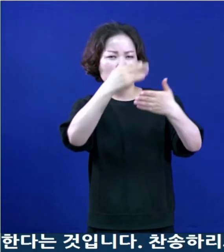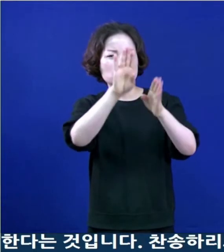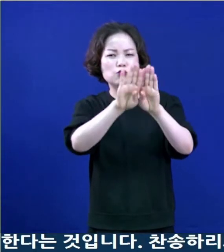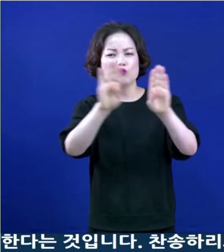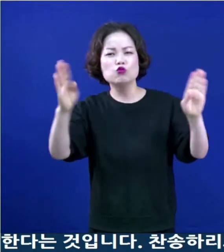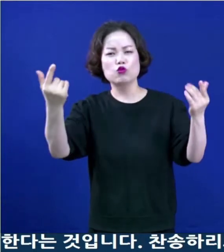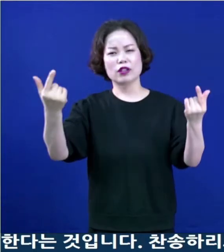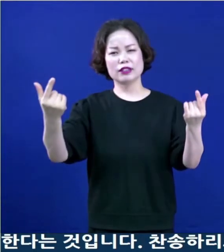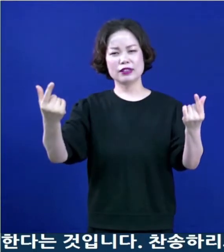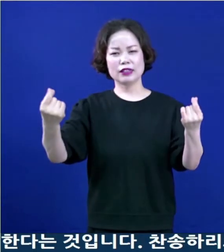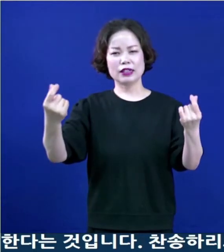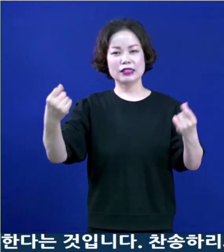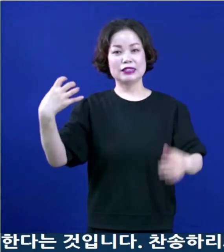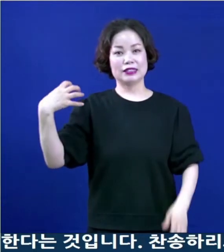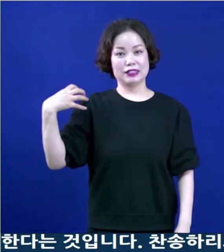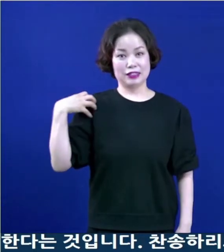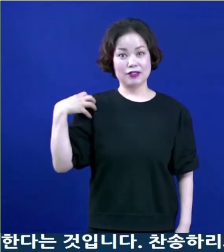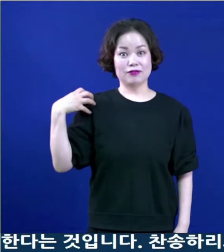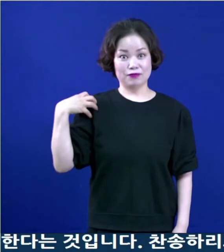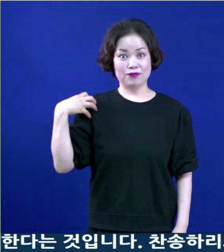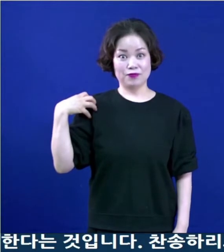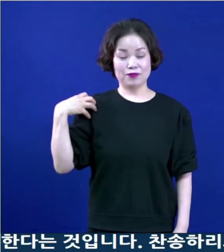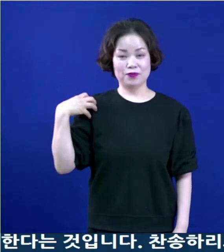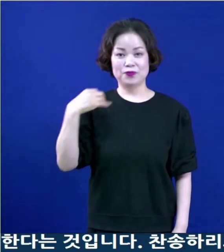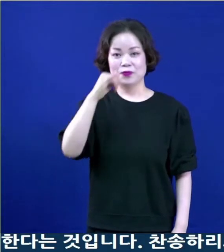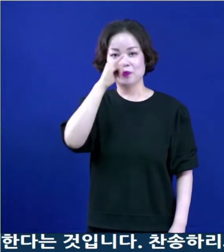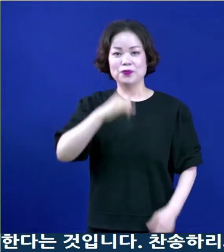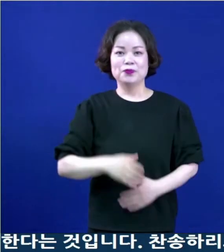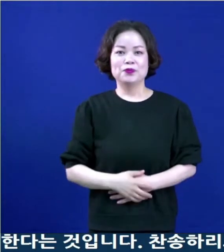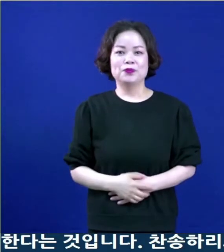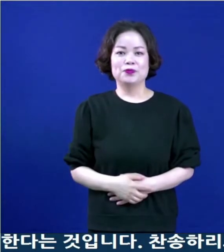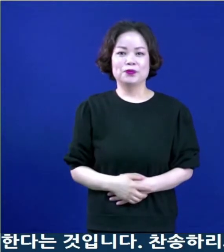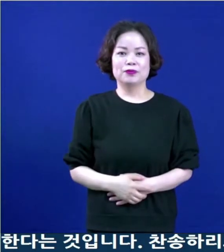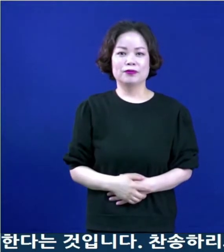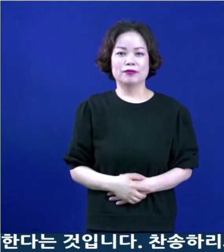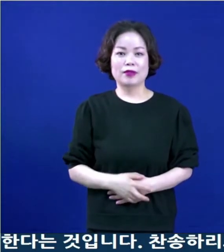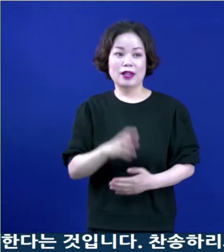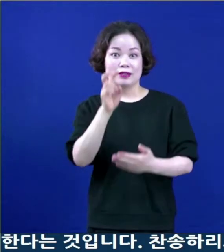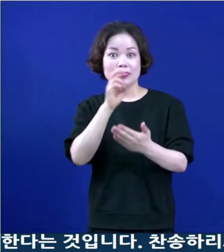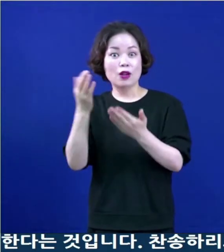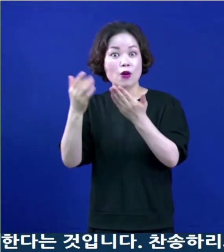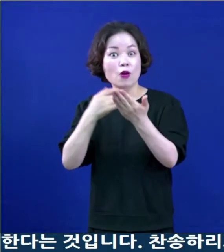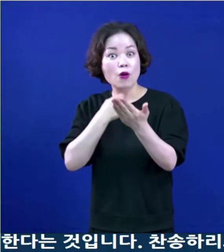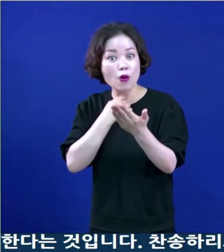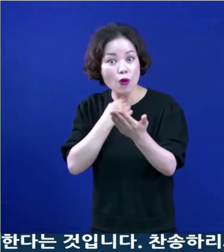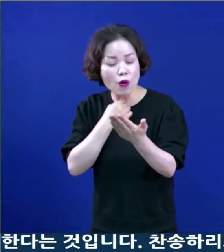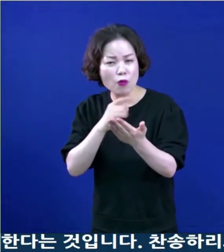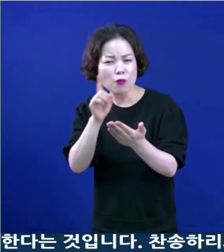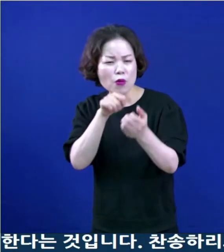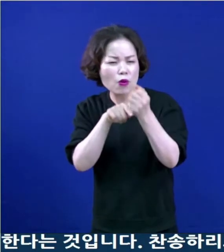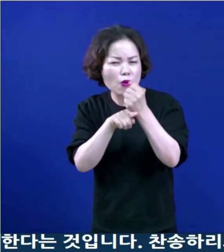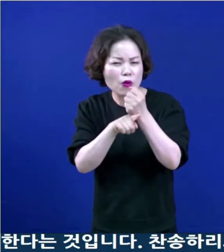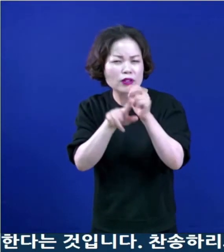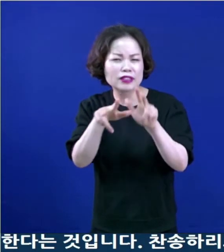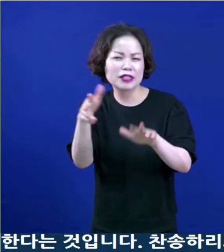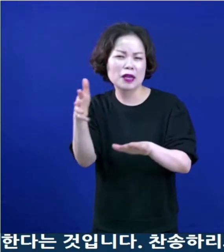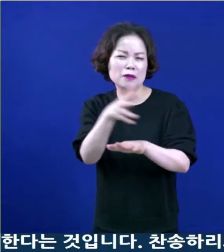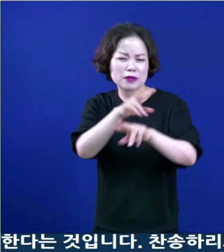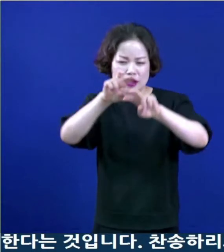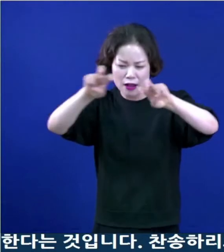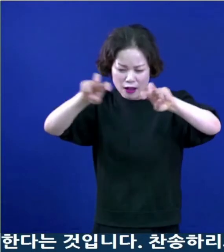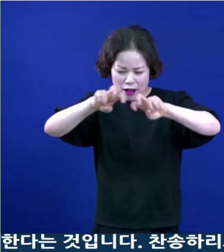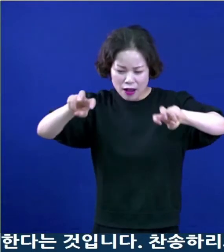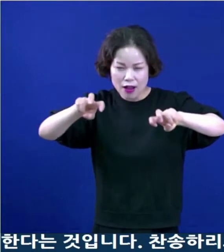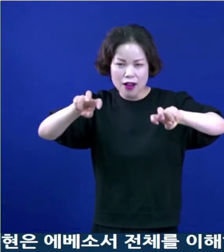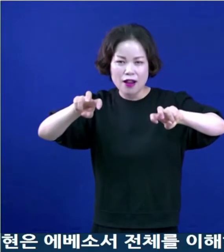기능을 한다라고 볼 수 있겠습니다. 찬송하리로다, 무슨 뜻인지 이제부터 좀 살펴보도록